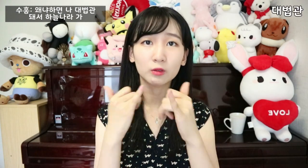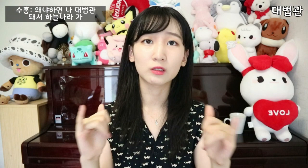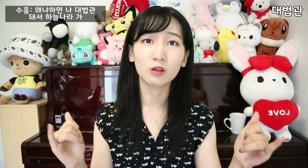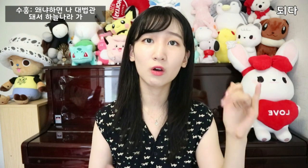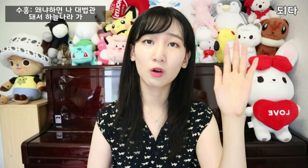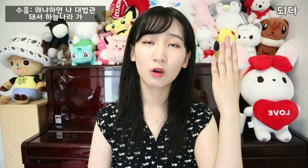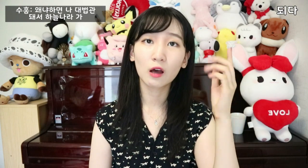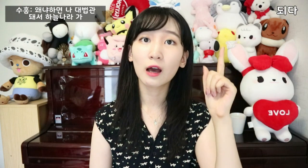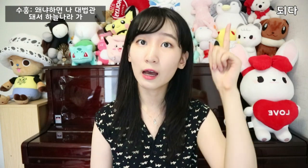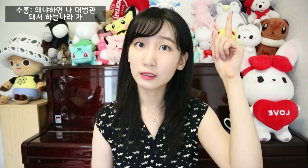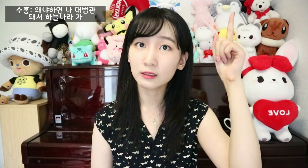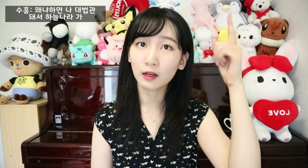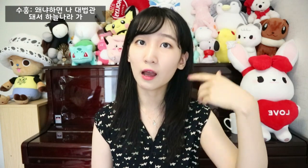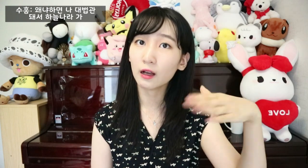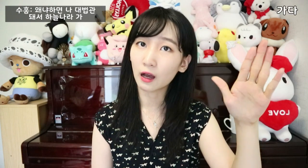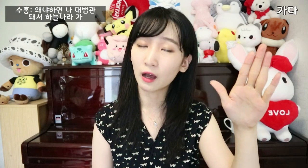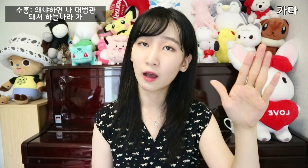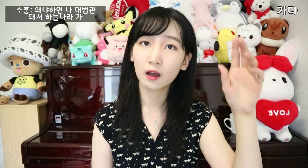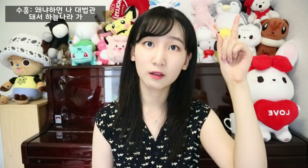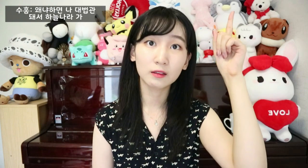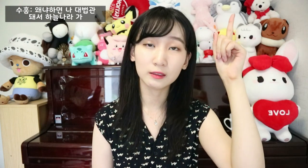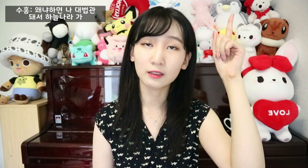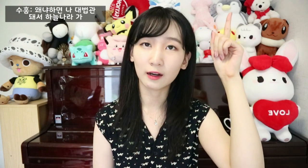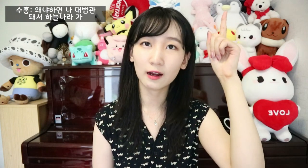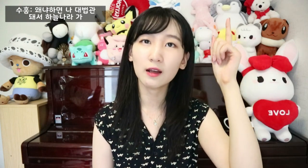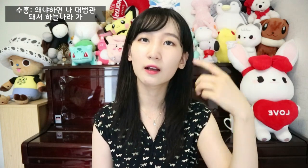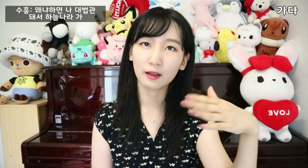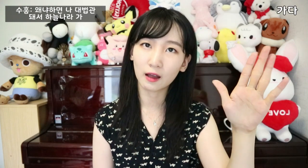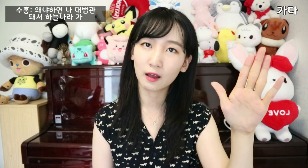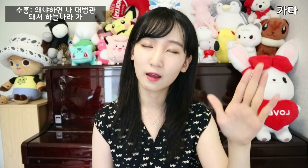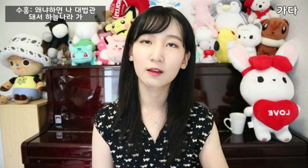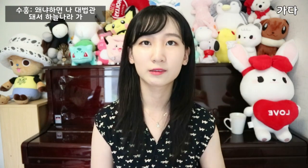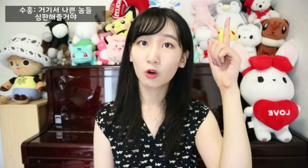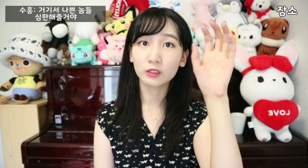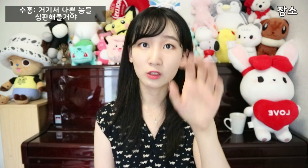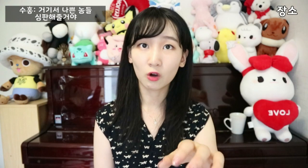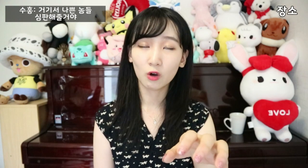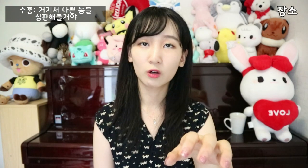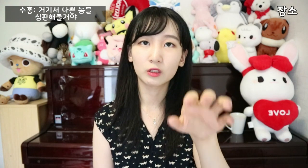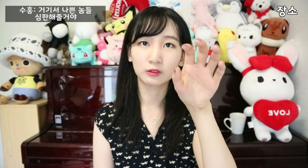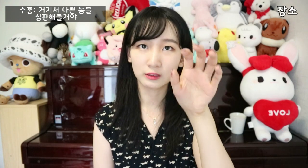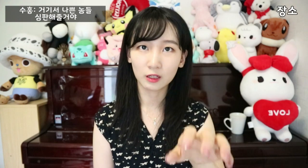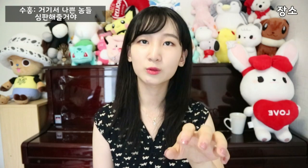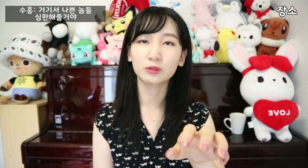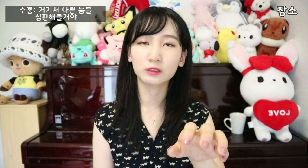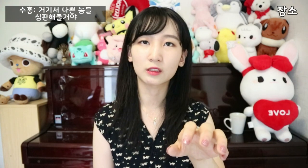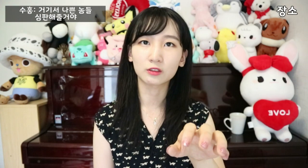대법관 돼서 하늘나라 가. 하늘나라 가. 거기서 이건 장소를 뜻하는